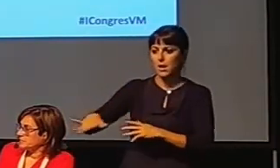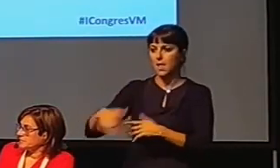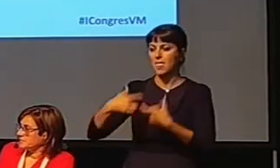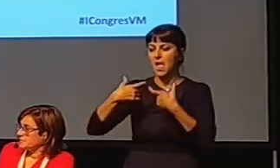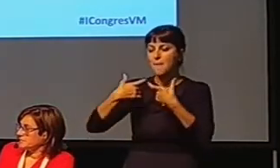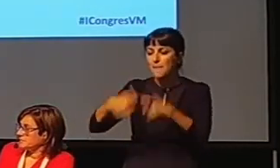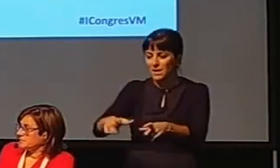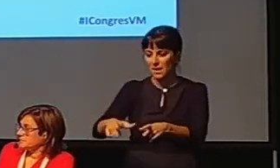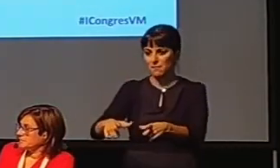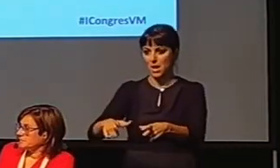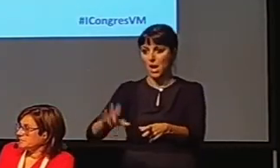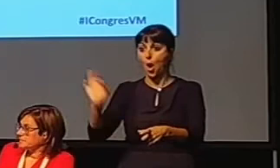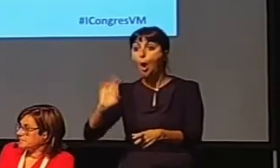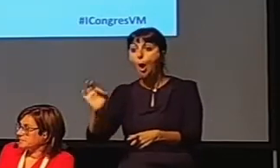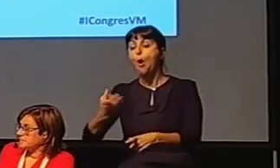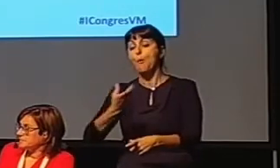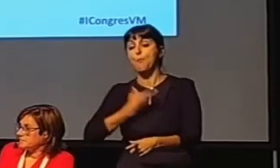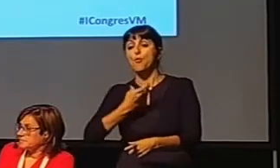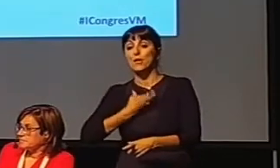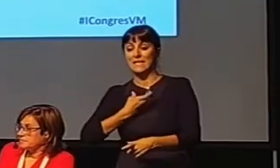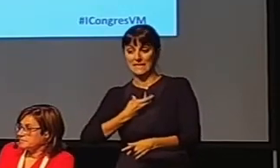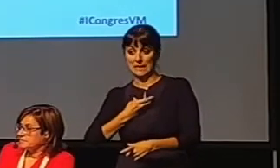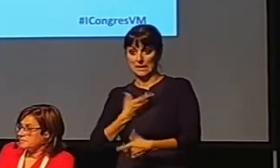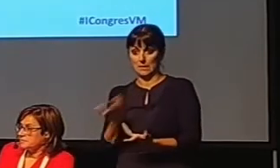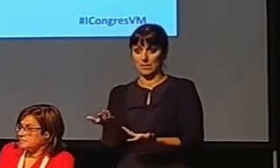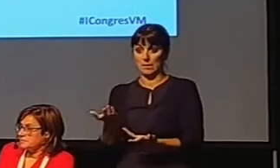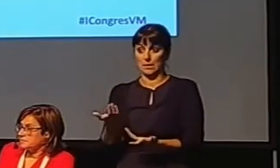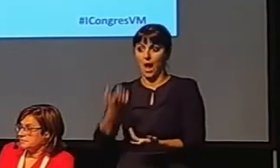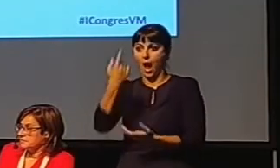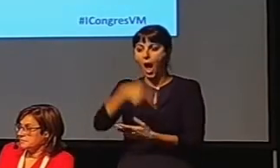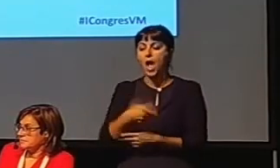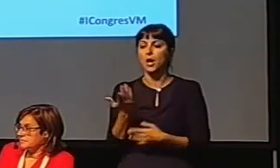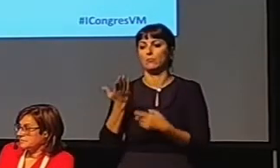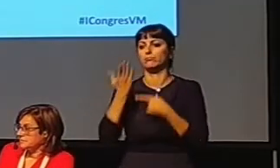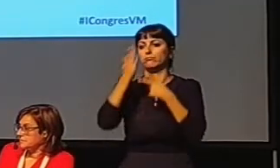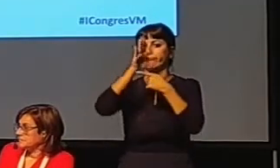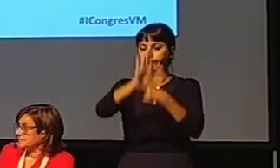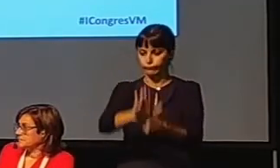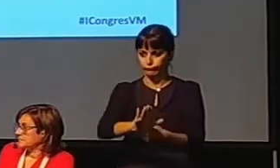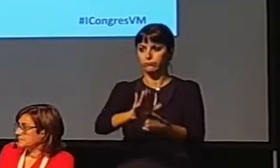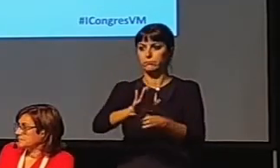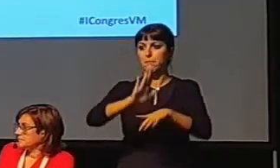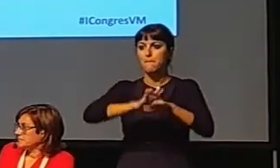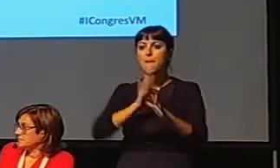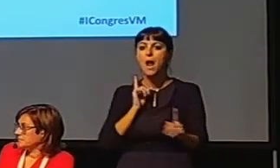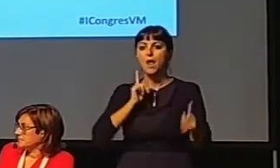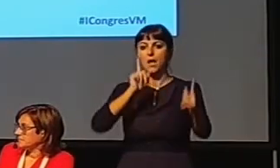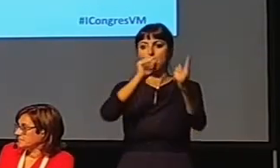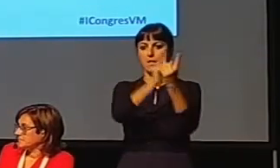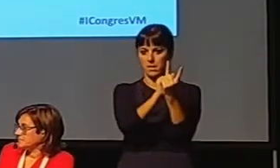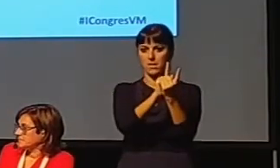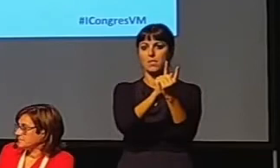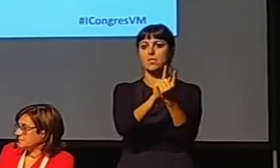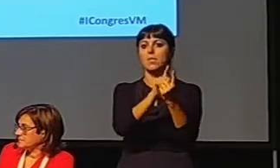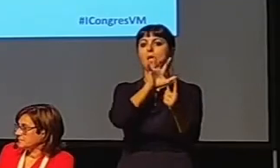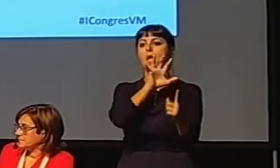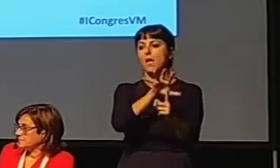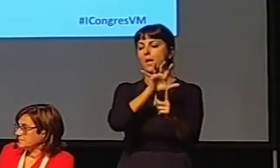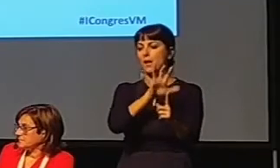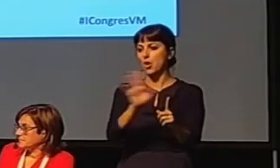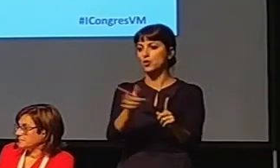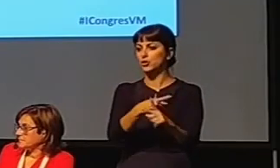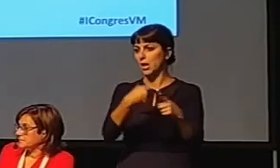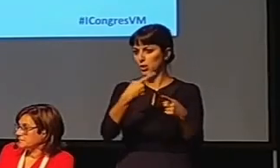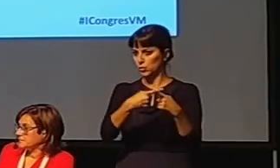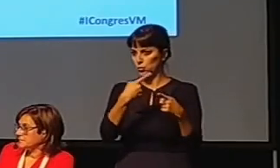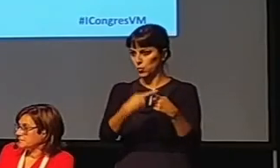els municipis tenen amb això, no? amb això que estem parlant de model d'abordatges, no? Amb el nou pla del